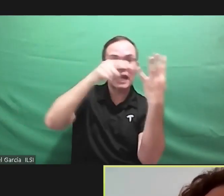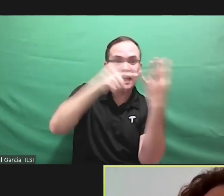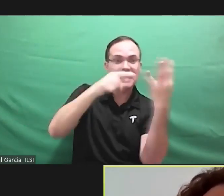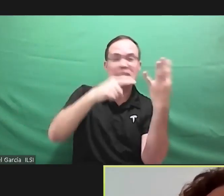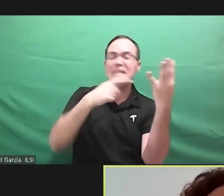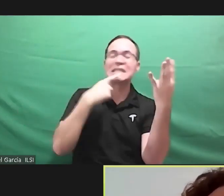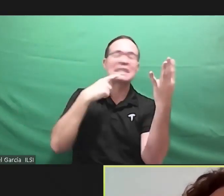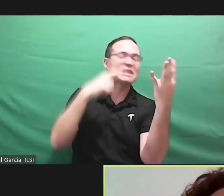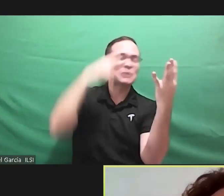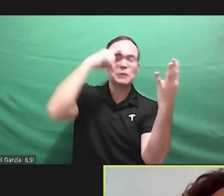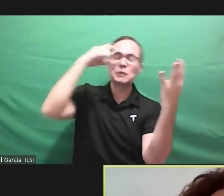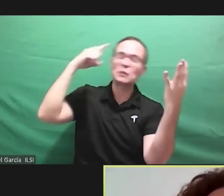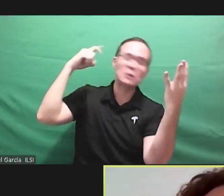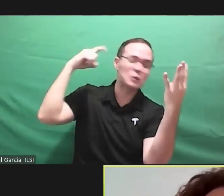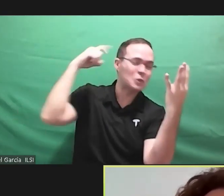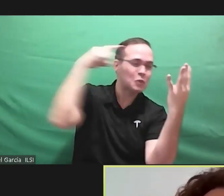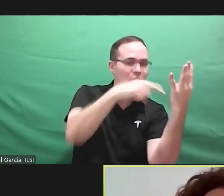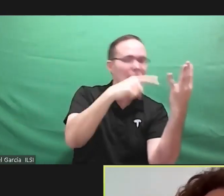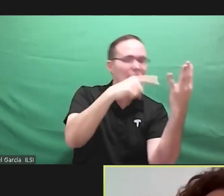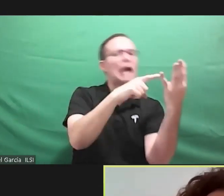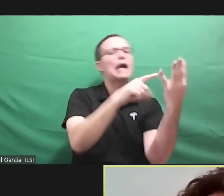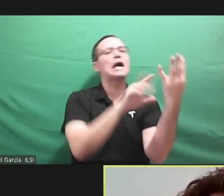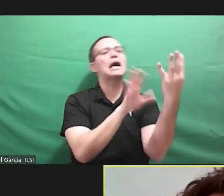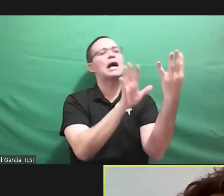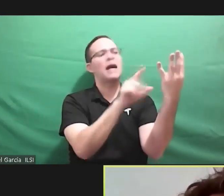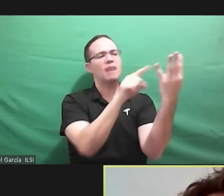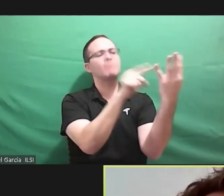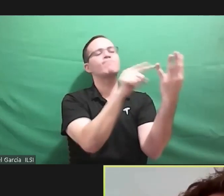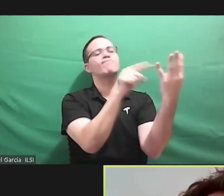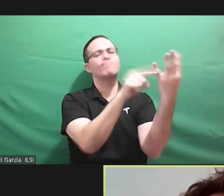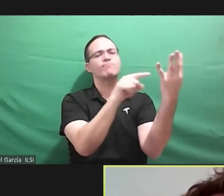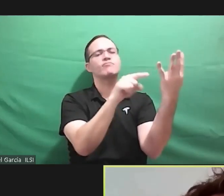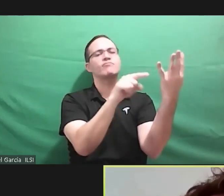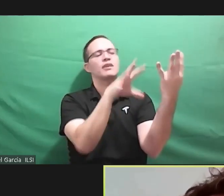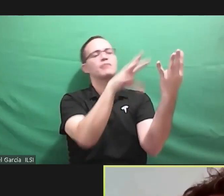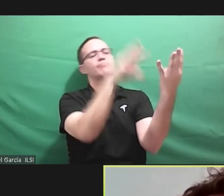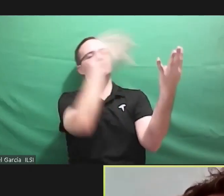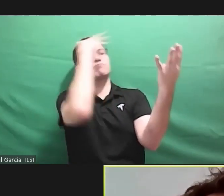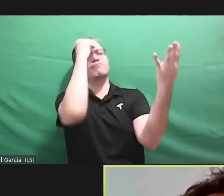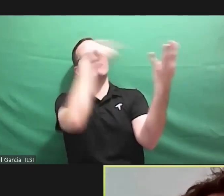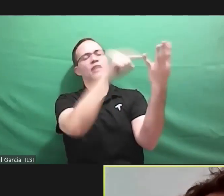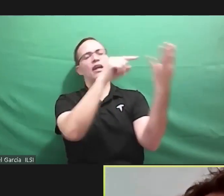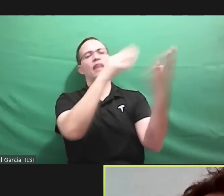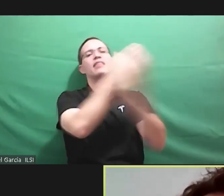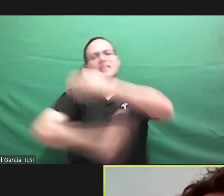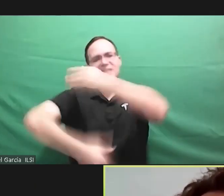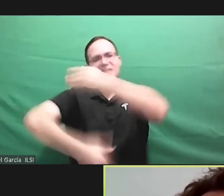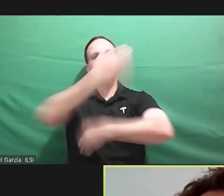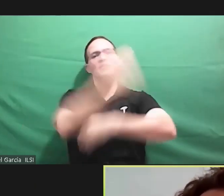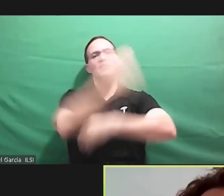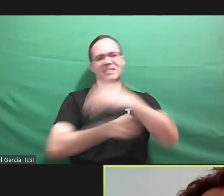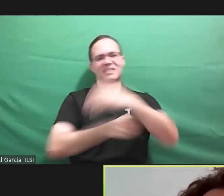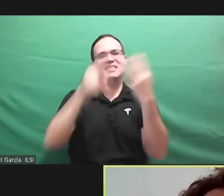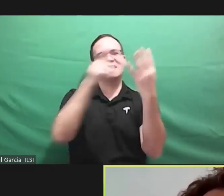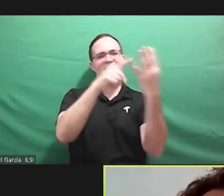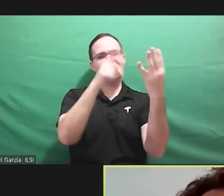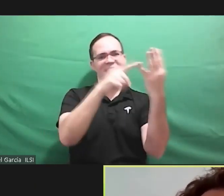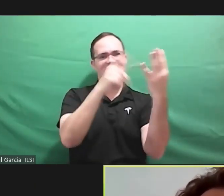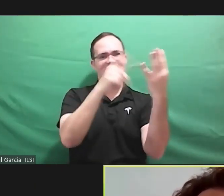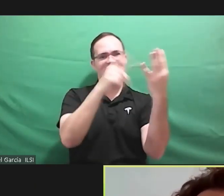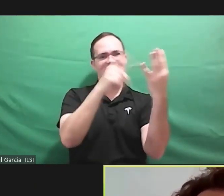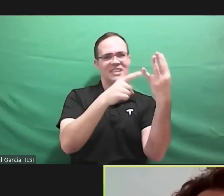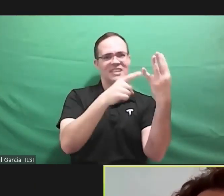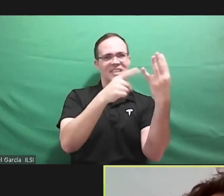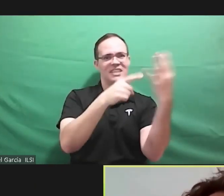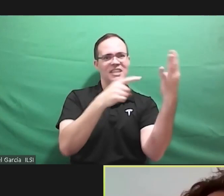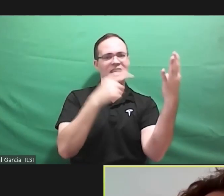podemos identificar a una persona con discapacidad. Entonces, es importante decir desde el principio la